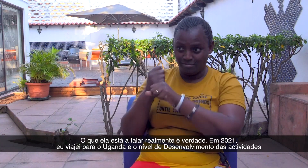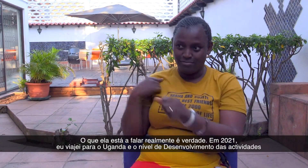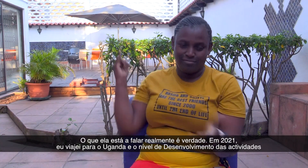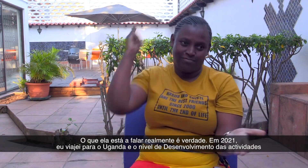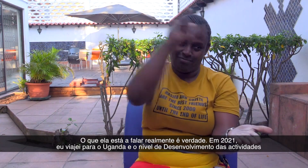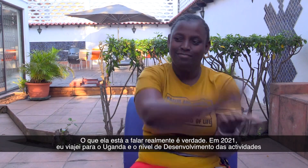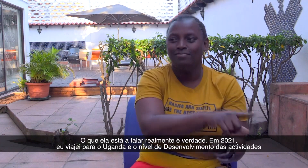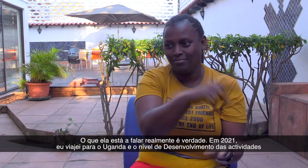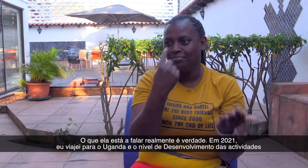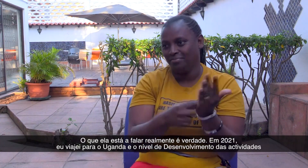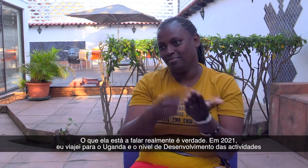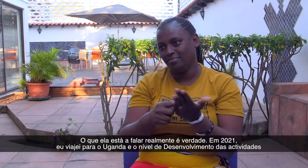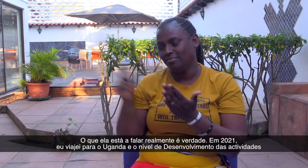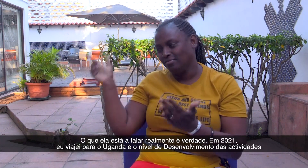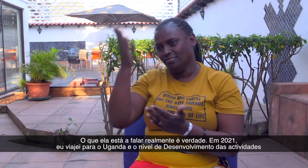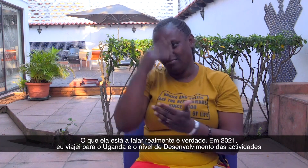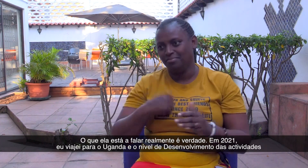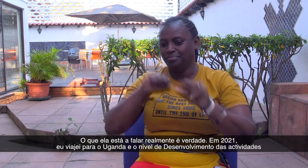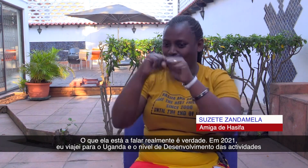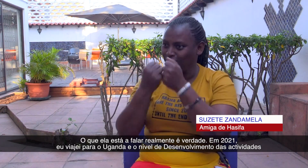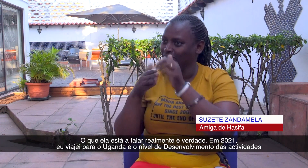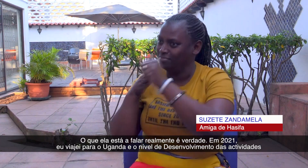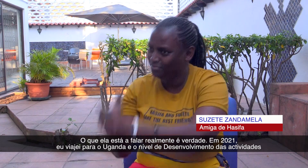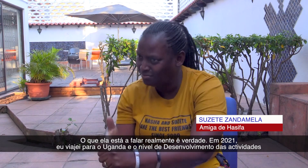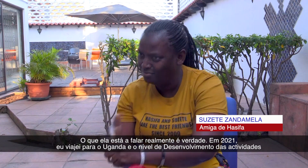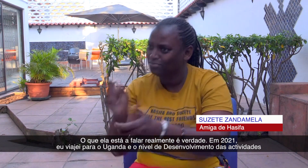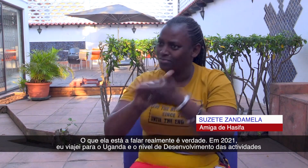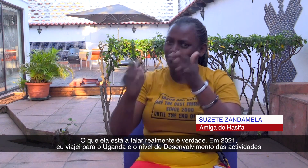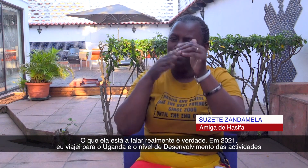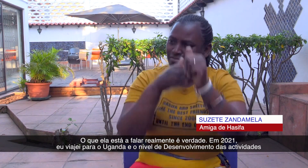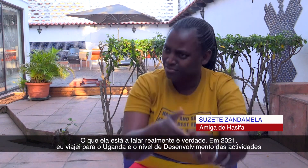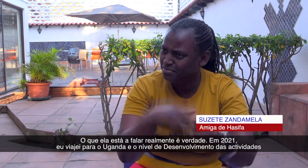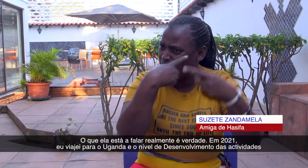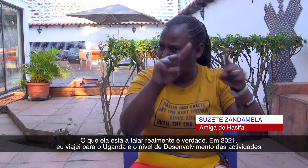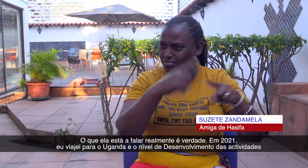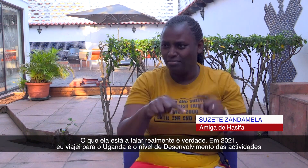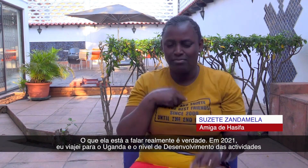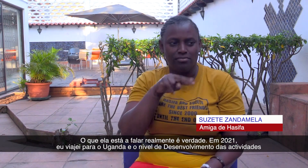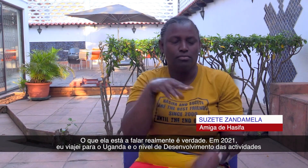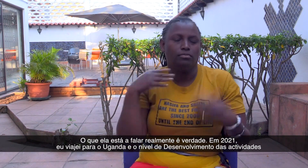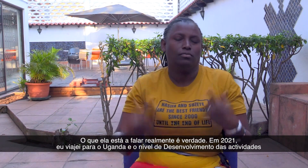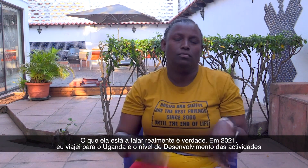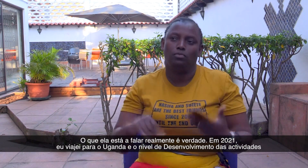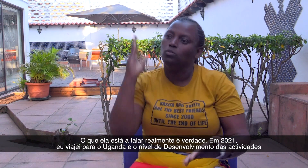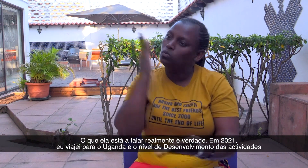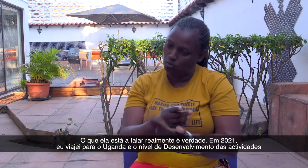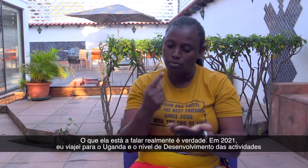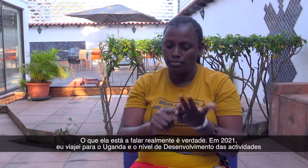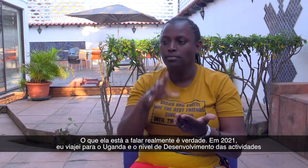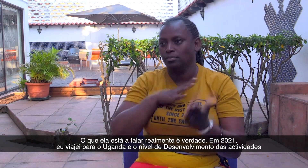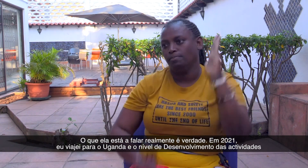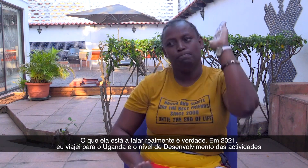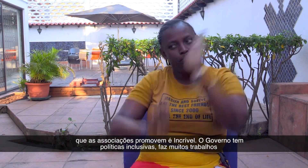O que ela está a falar realmente é verdade. Em 2021 eu viajei para Uganda e o nível de desenvolvimento